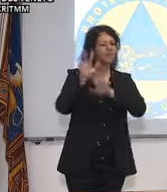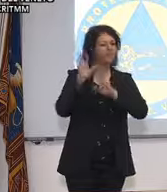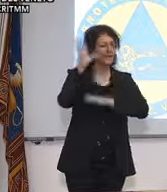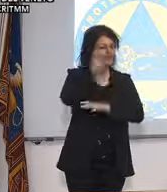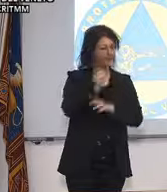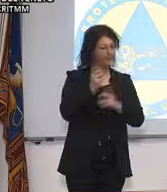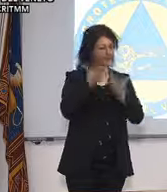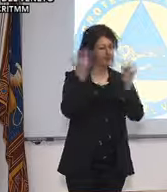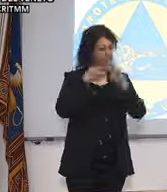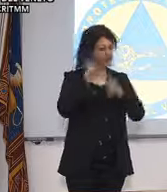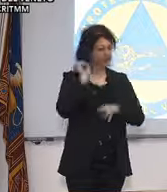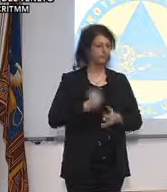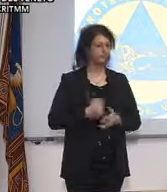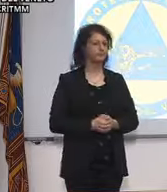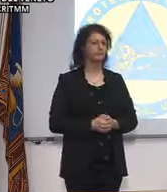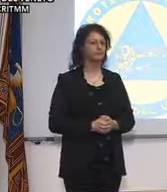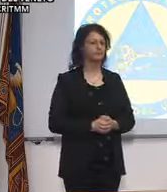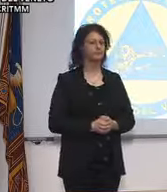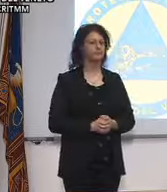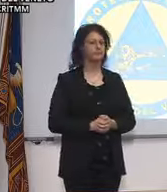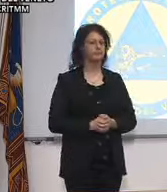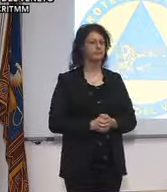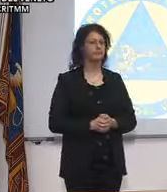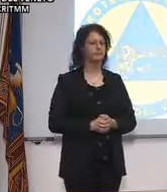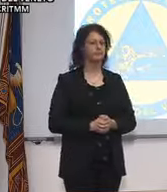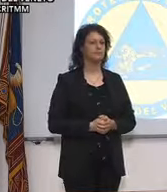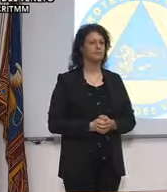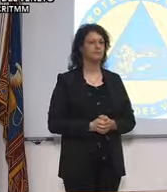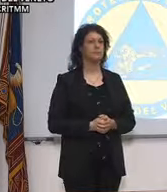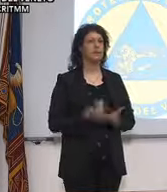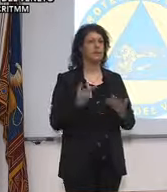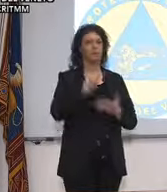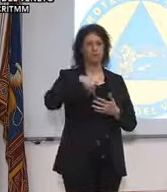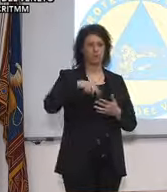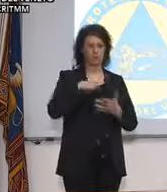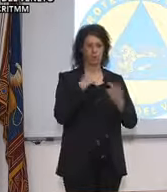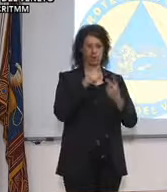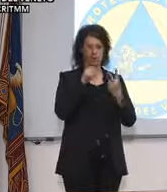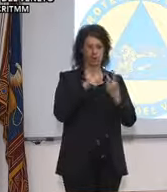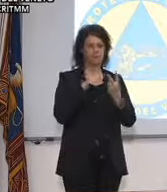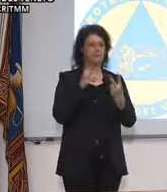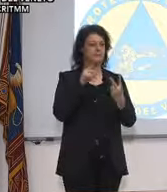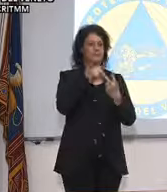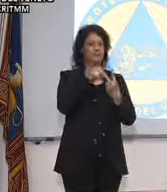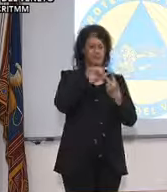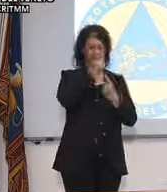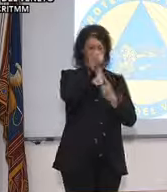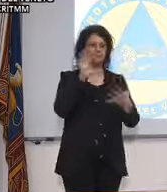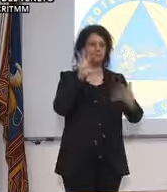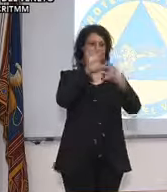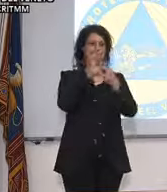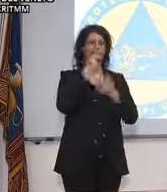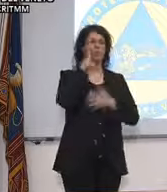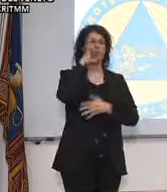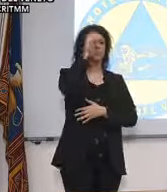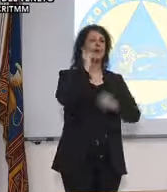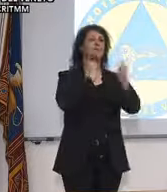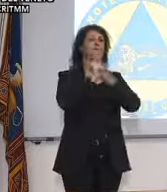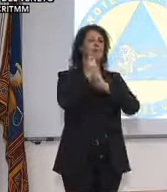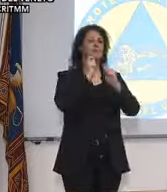Su due fronti noi ci stiamo muovendo principali. Il primo è con l'Università di Padova, la Facoltà